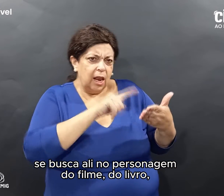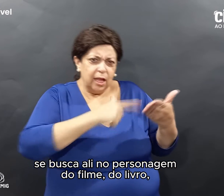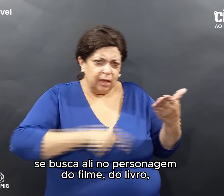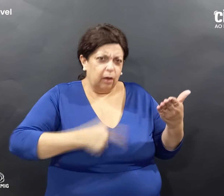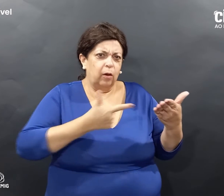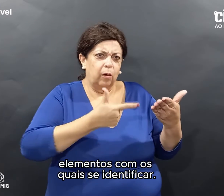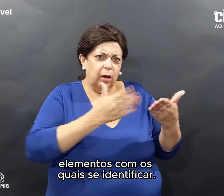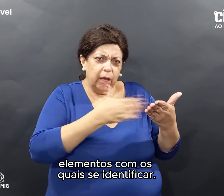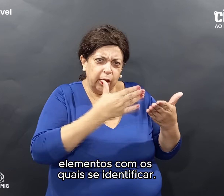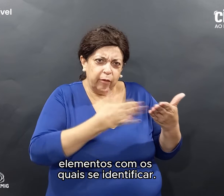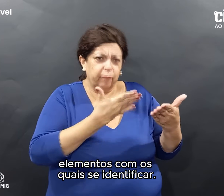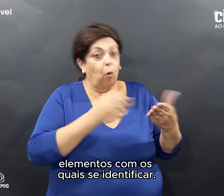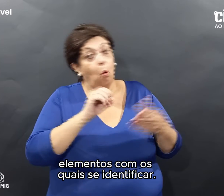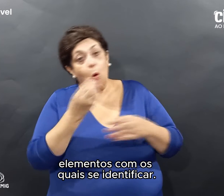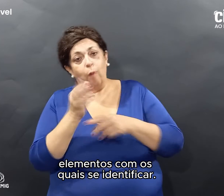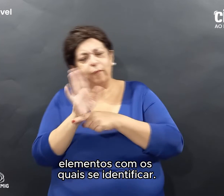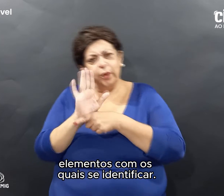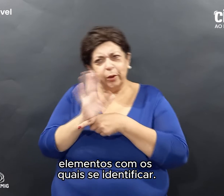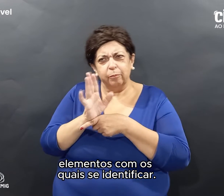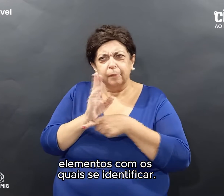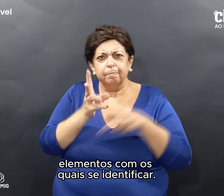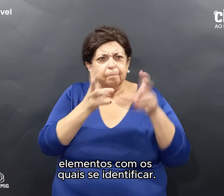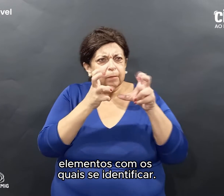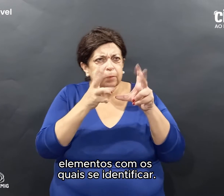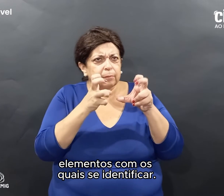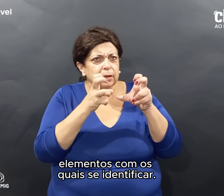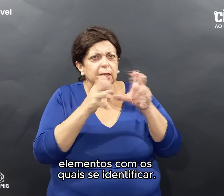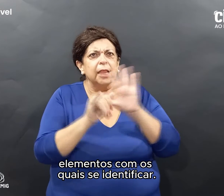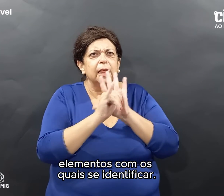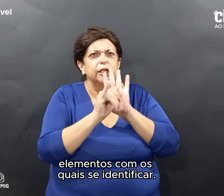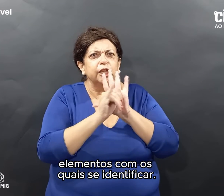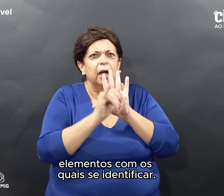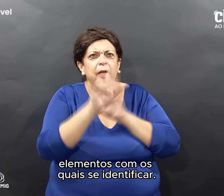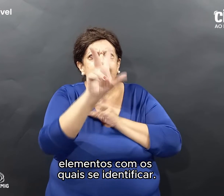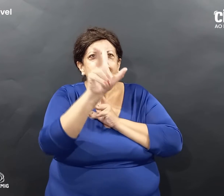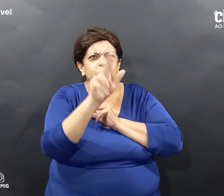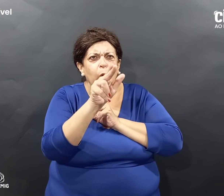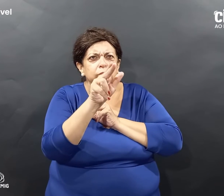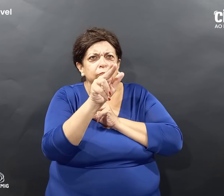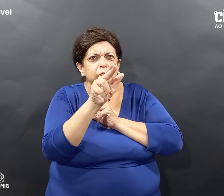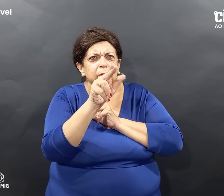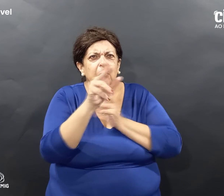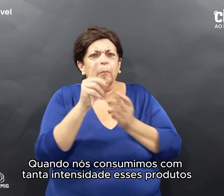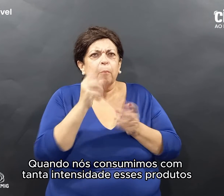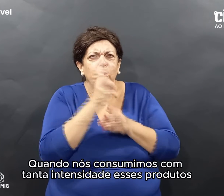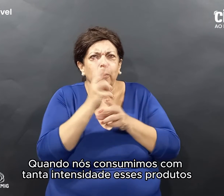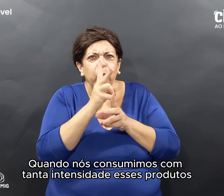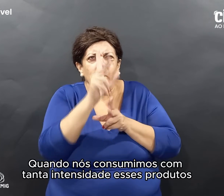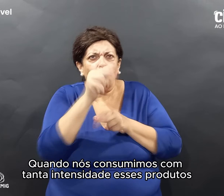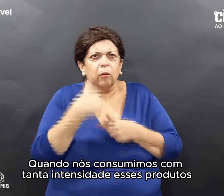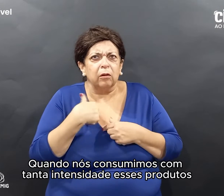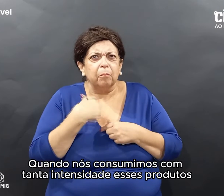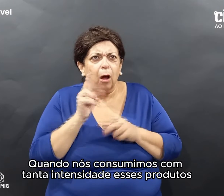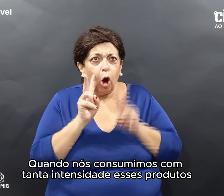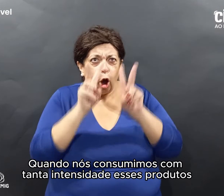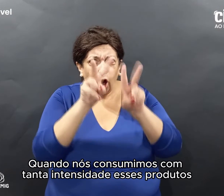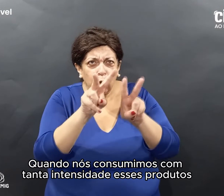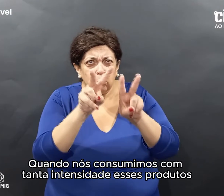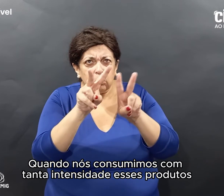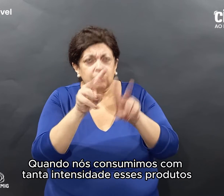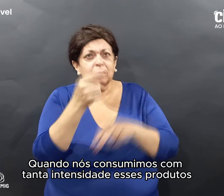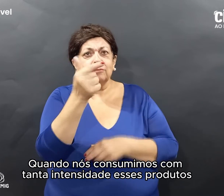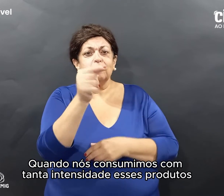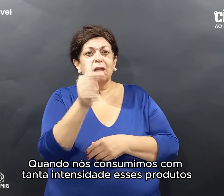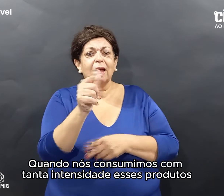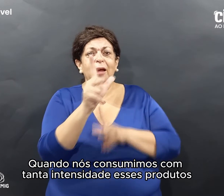livro, né, elementos com os quais se identificar. E quando nós consumimos,